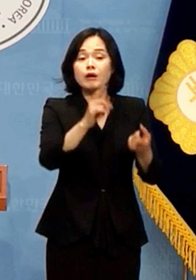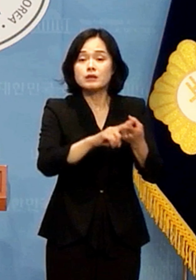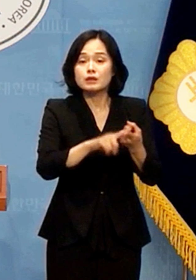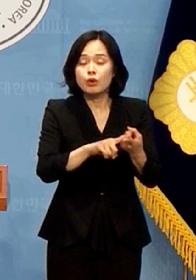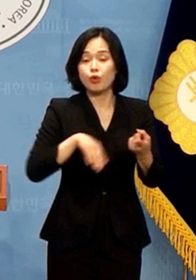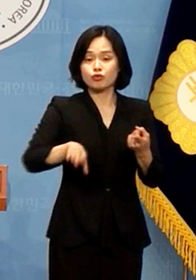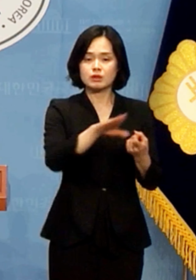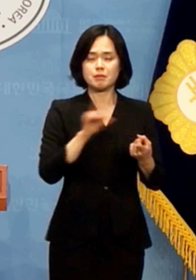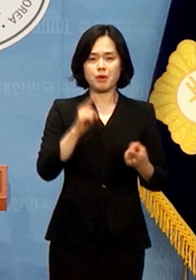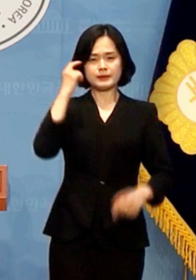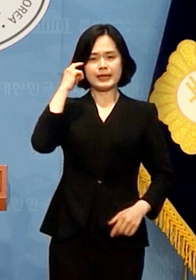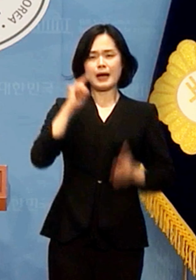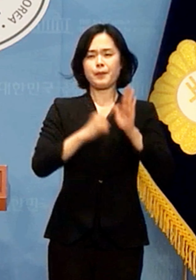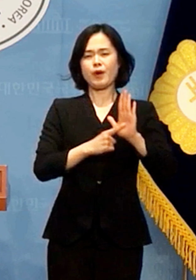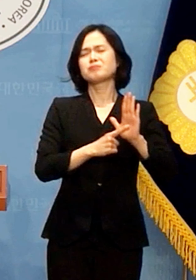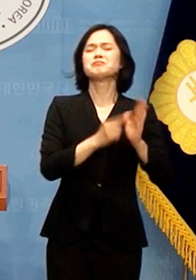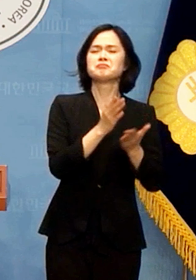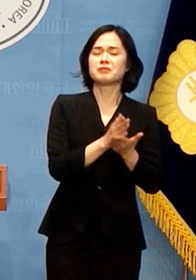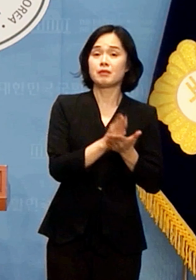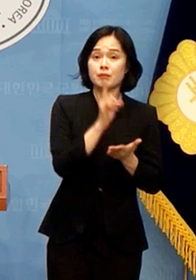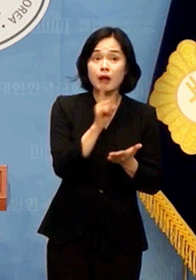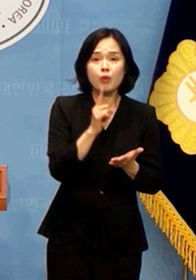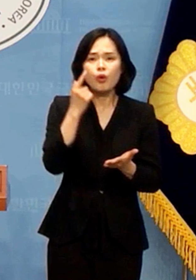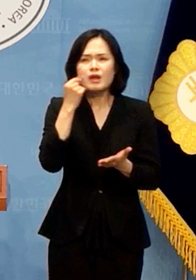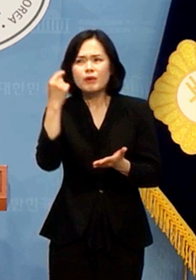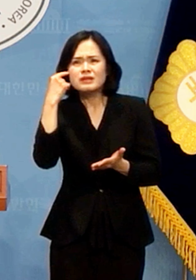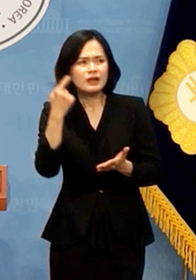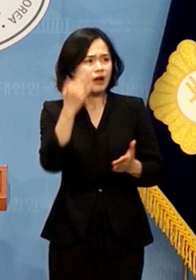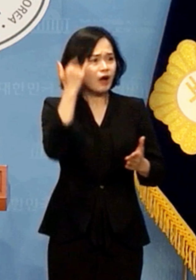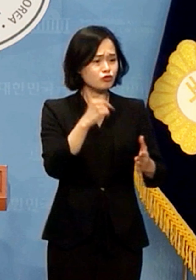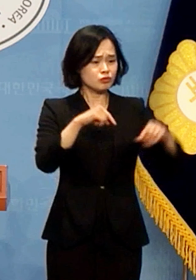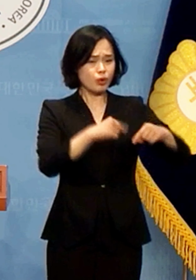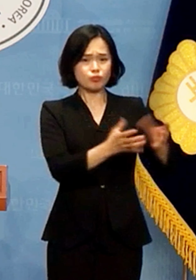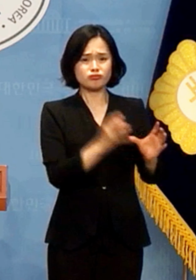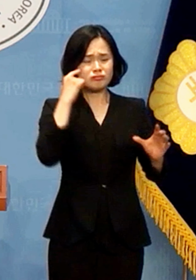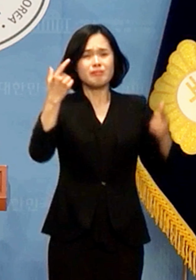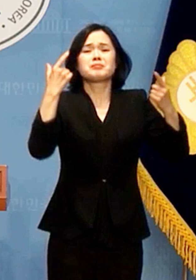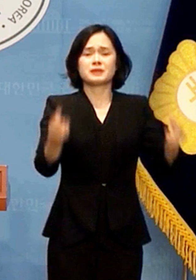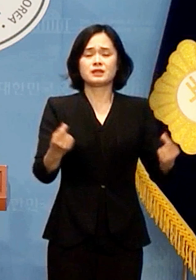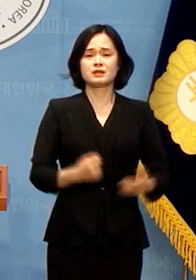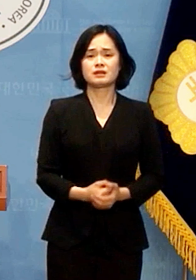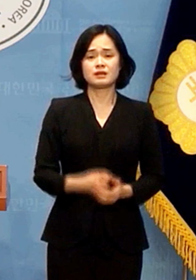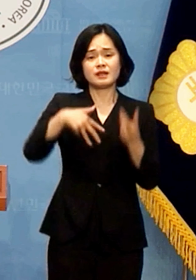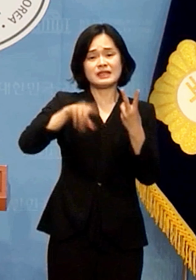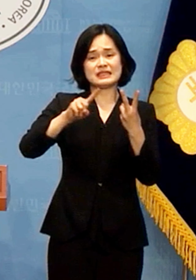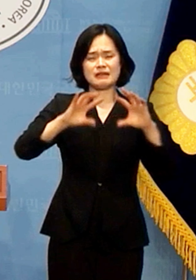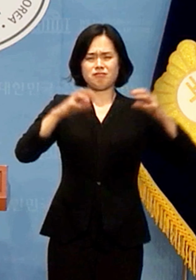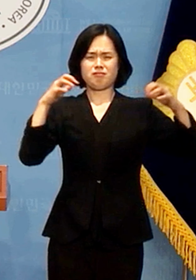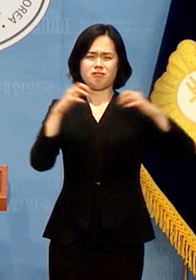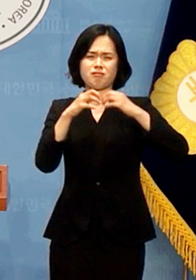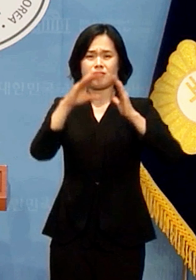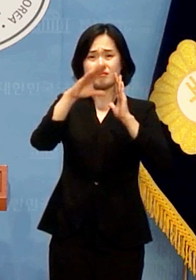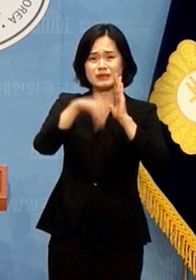했답니다이는 일본 시각을 그대로 반영한 것입니다 제 2차 세계대전 제국주의에 대한